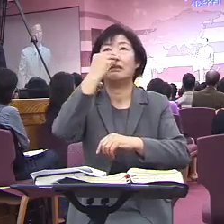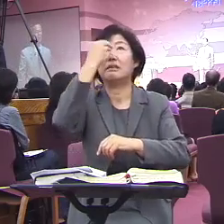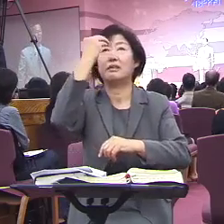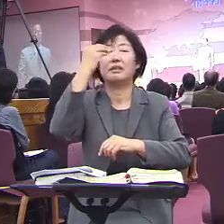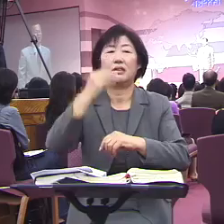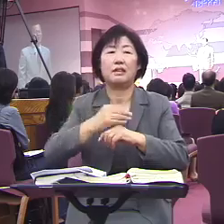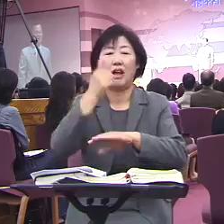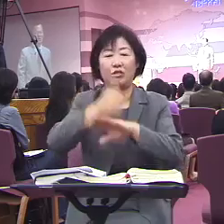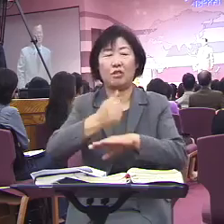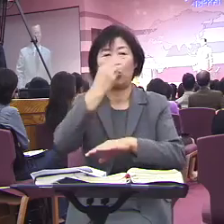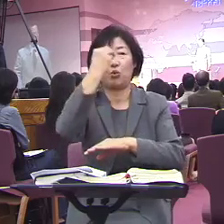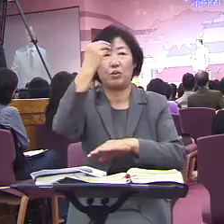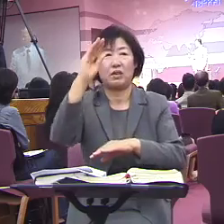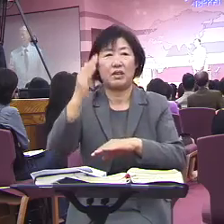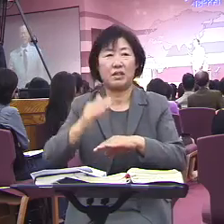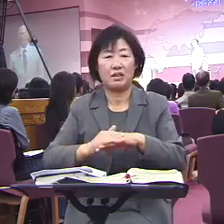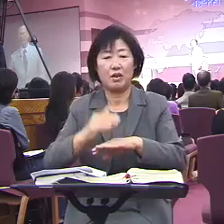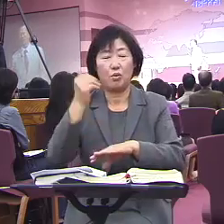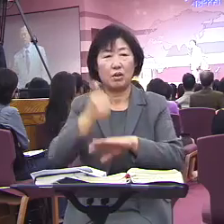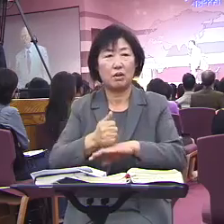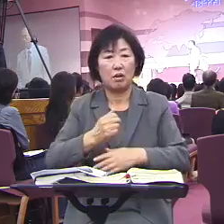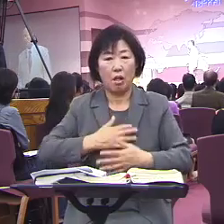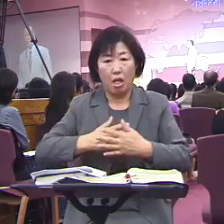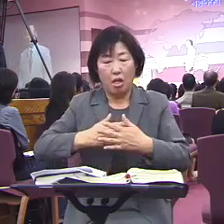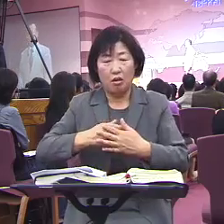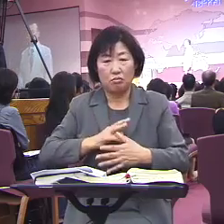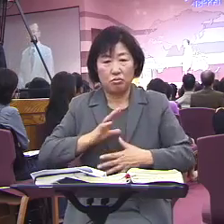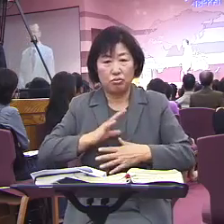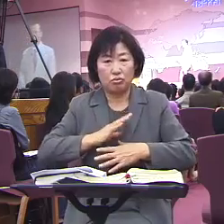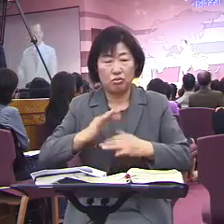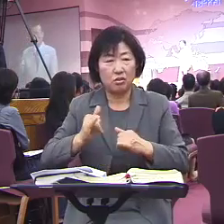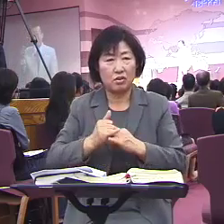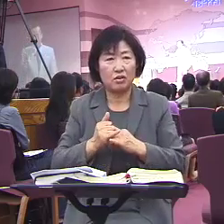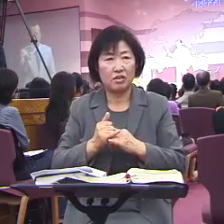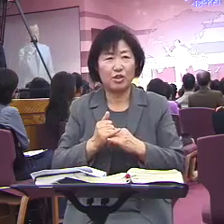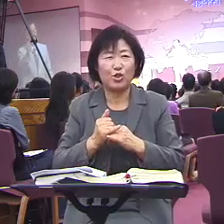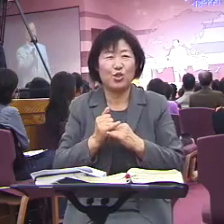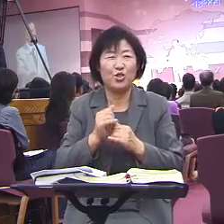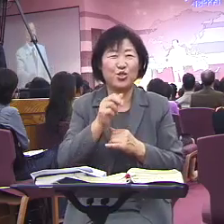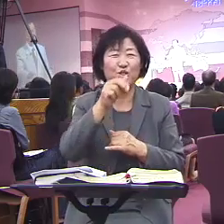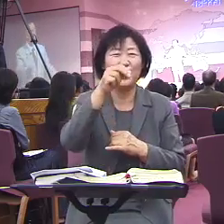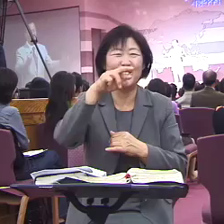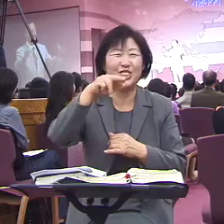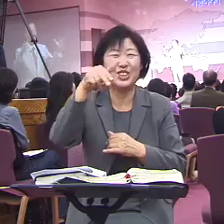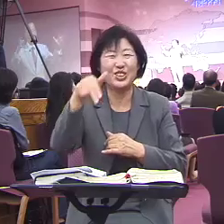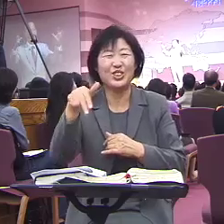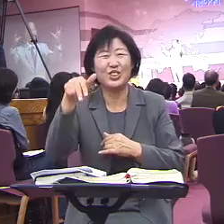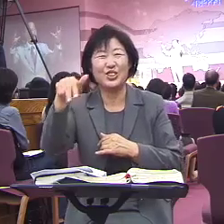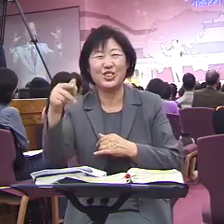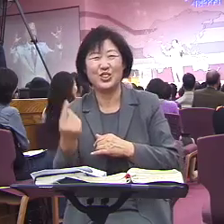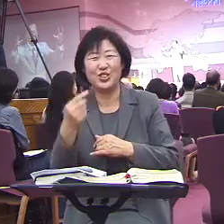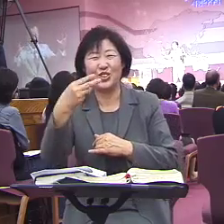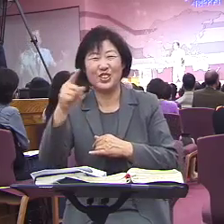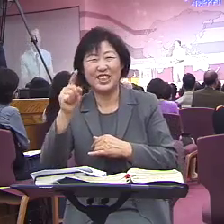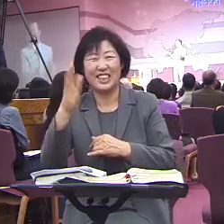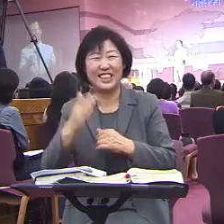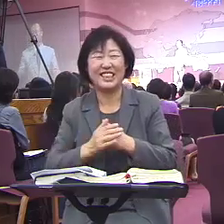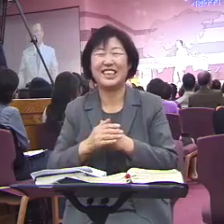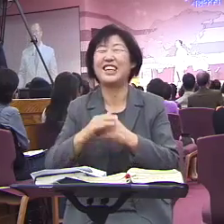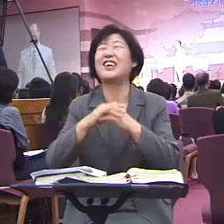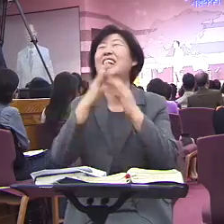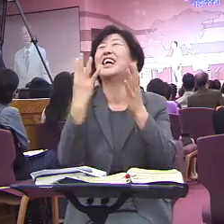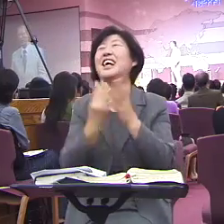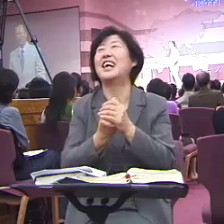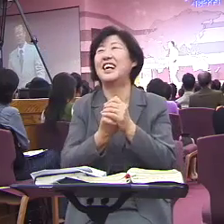교만이 되고 완전히 이제는 겁쟁이가 되었고, 서민적으로 좀 얘기한다면 쪼다가 된 거예요. 쪼다. 완전히 그냥 쪼르르 다